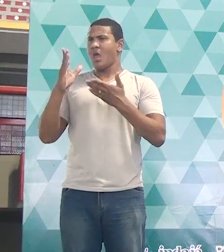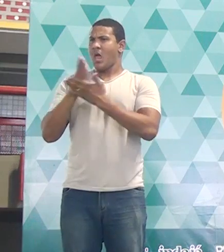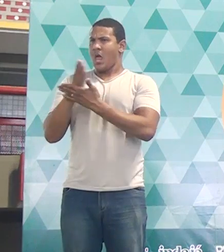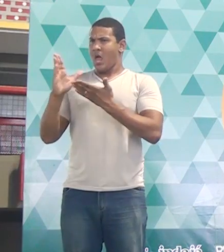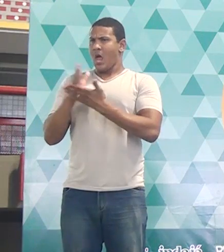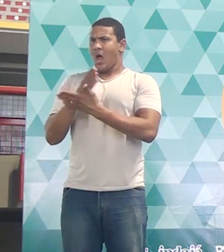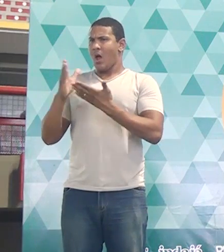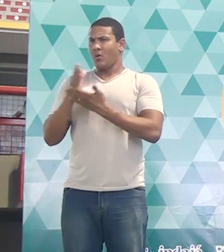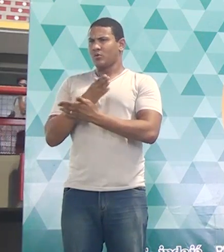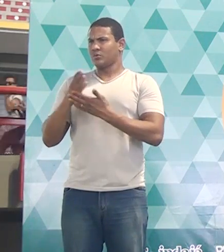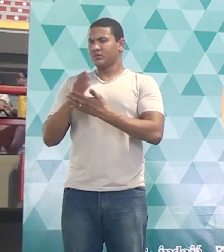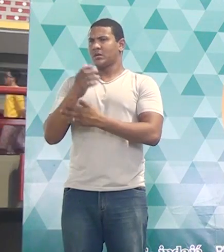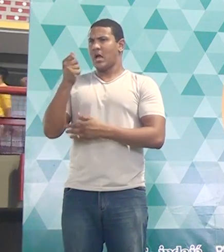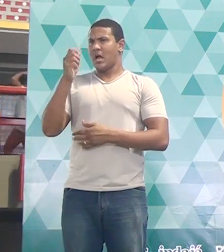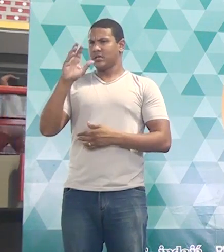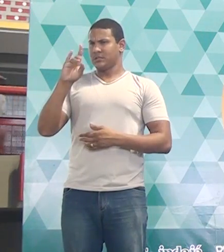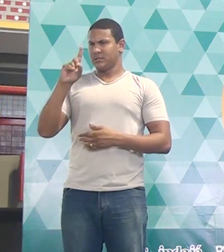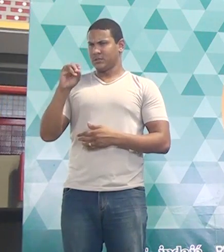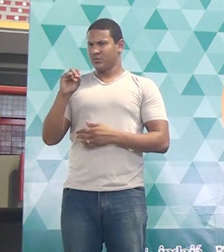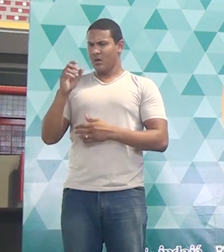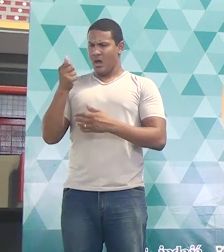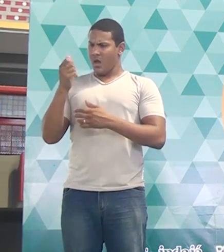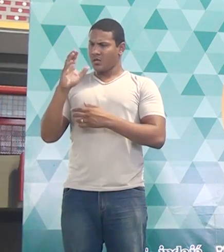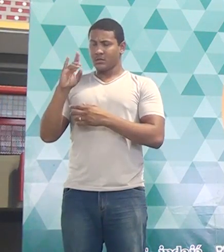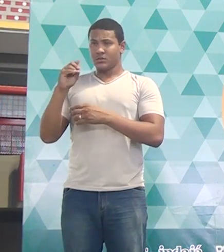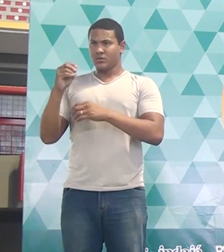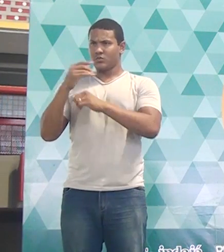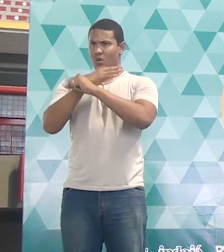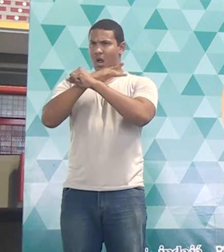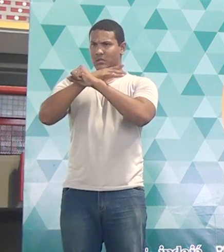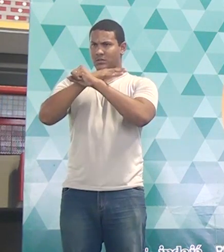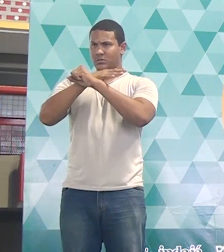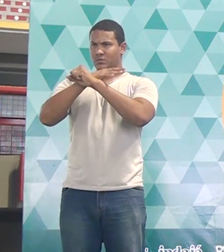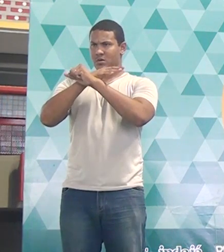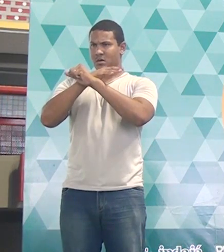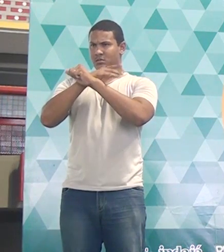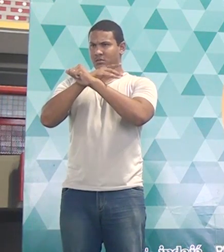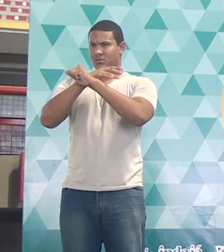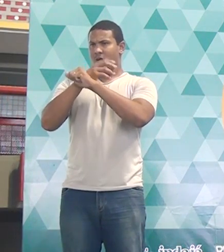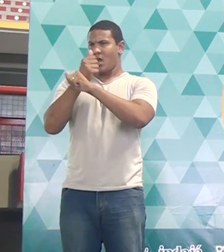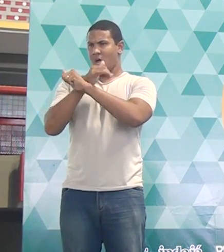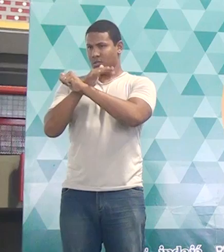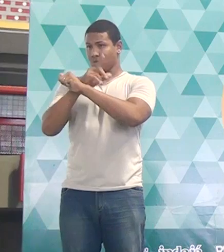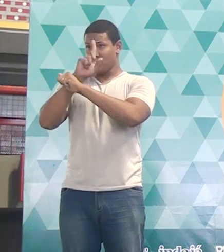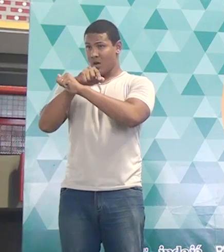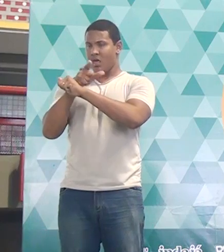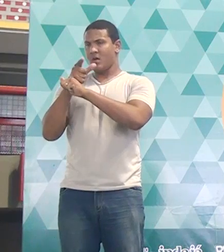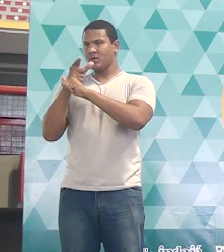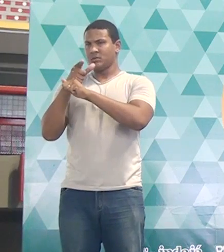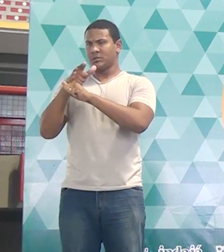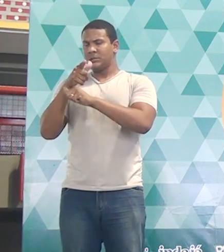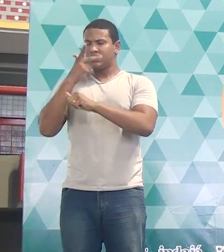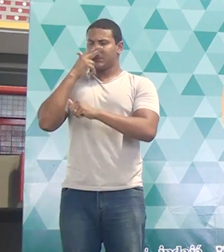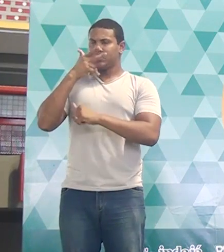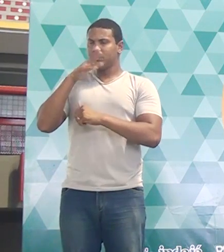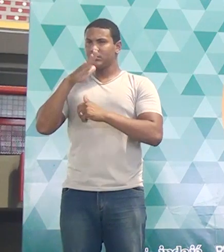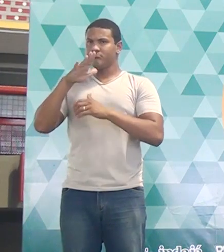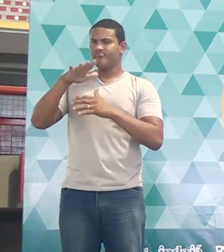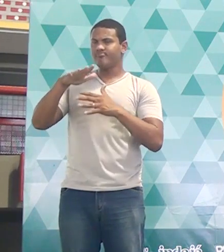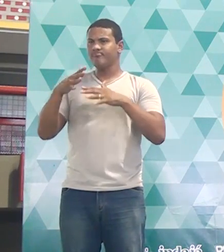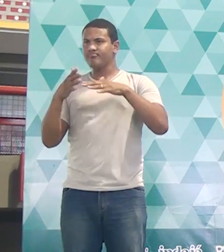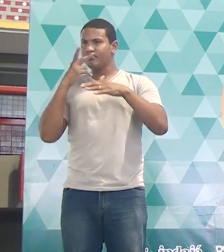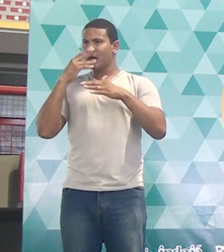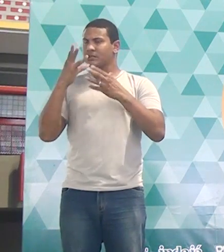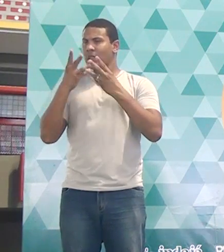instáveis, se decompõem facilmente. E falei que todo ácido instável é fraco. Do mesmo jeito que